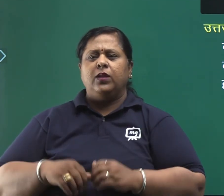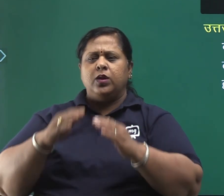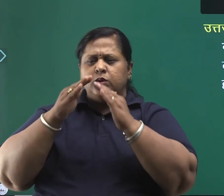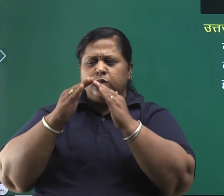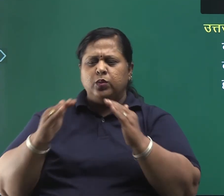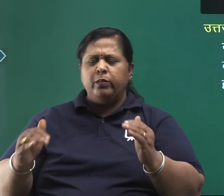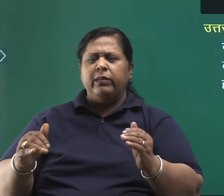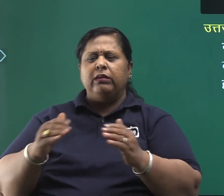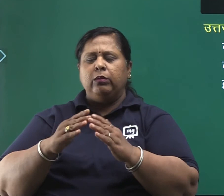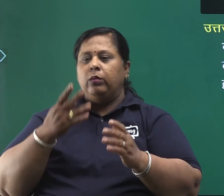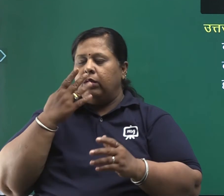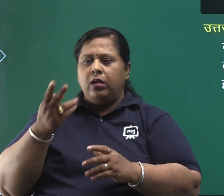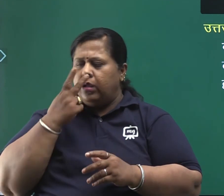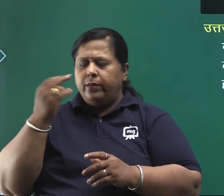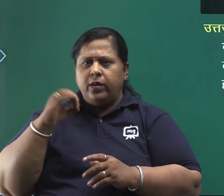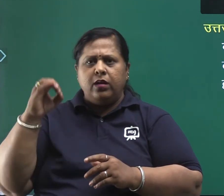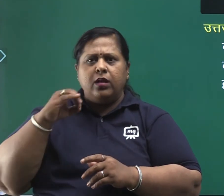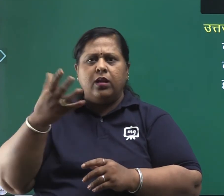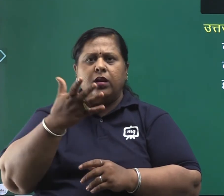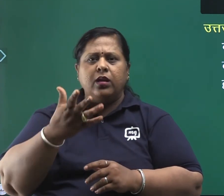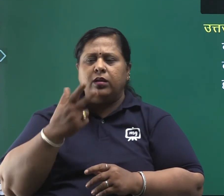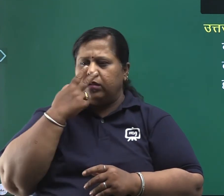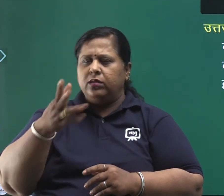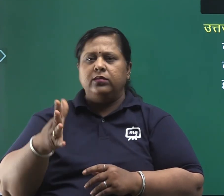झोंपड़ी को ना पाकर